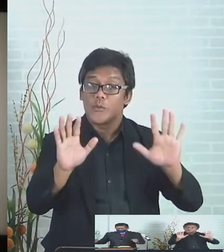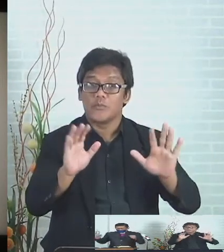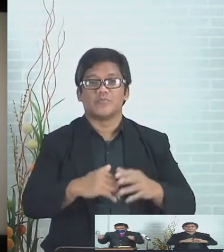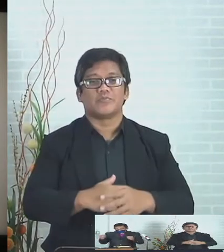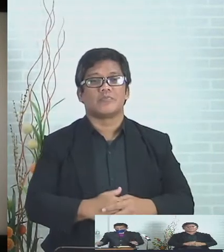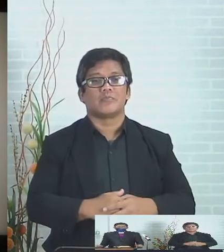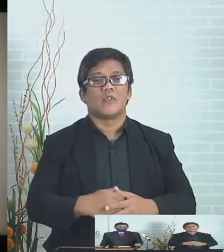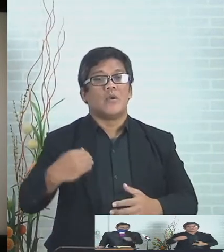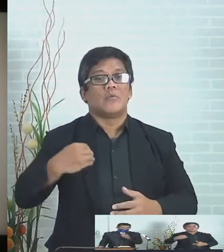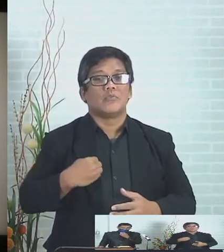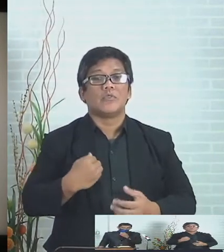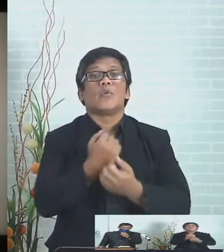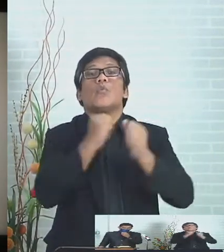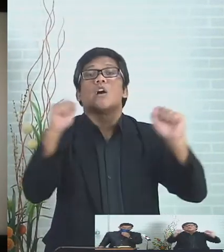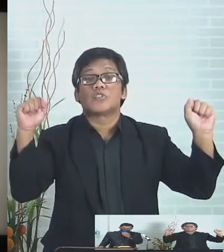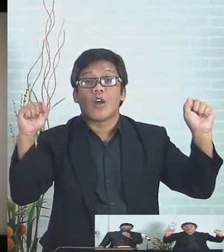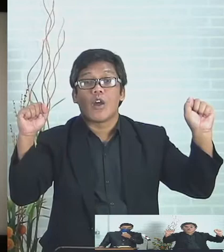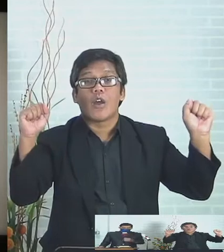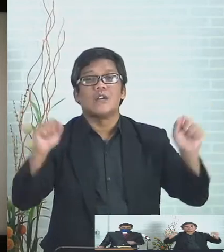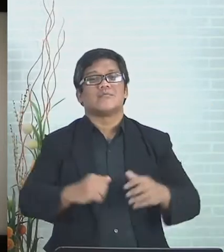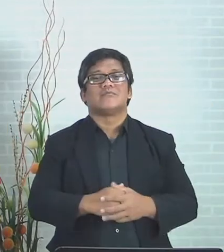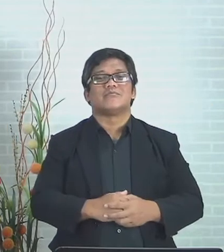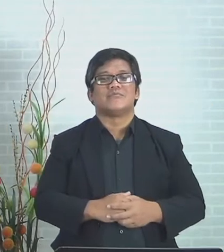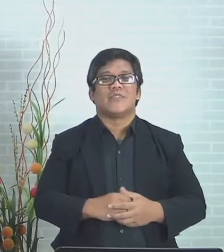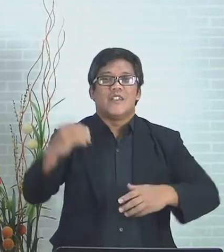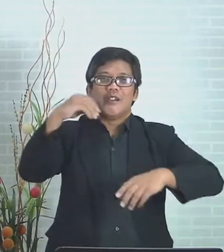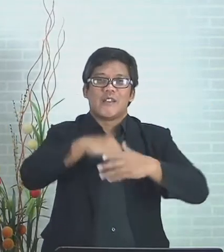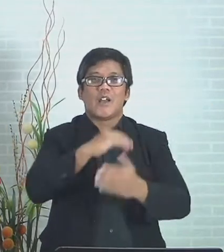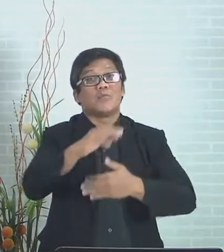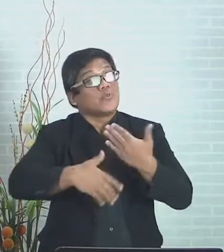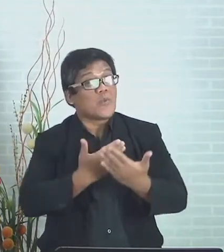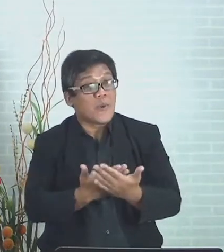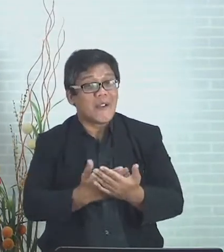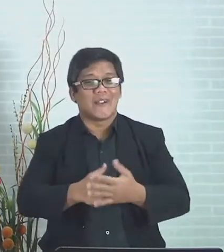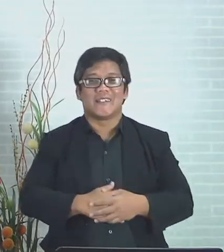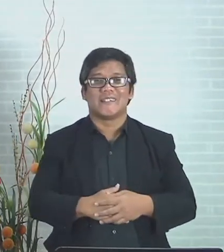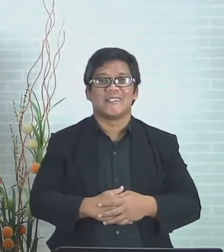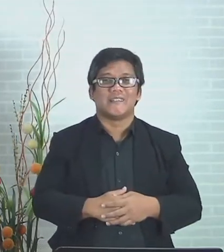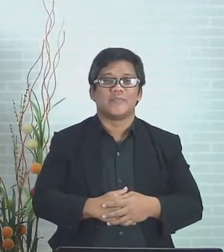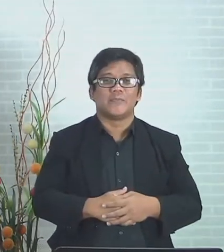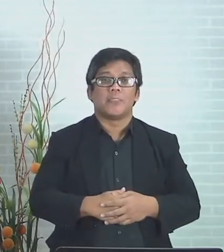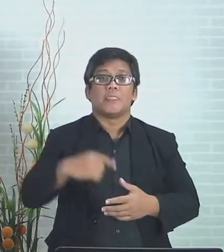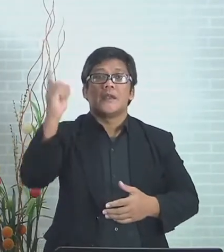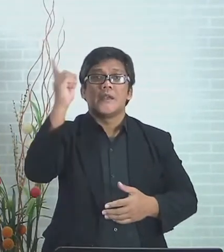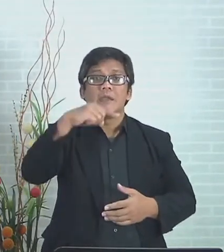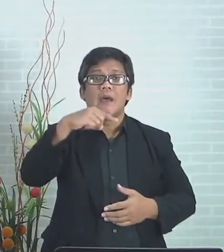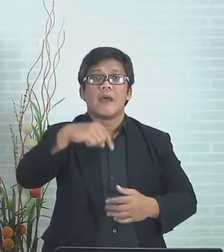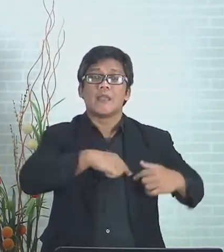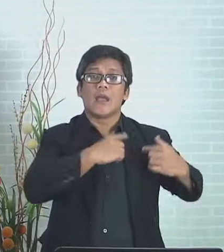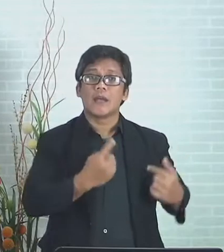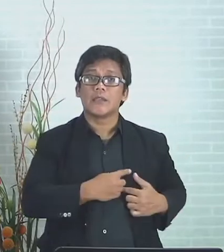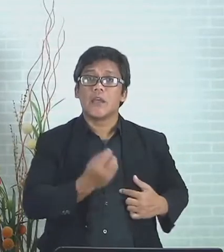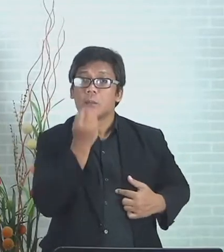Bahkan punya otoritas di dalam segala hal sehingga dari hatinya dalam